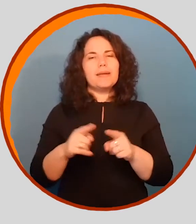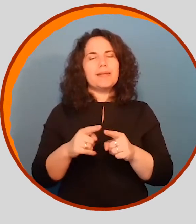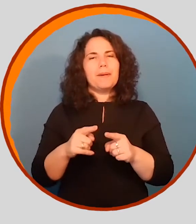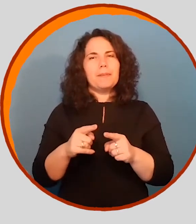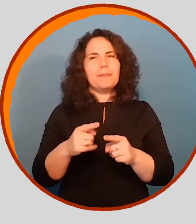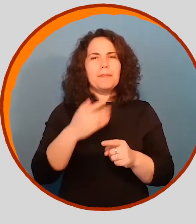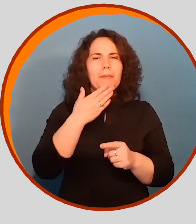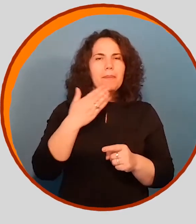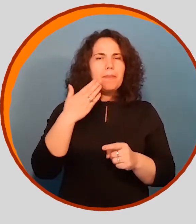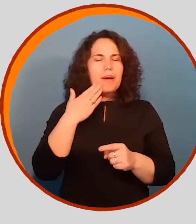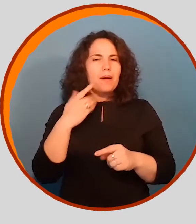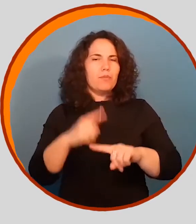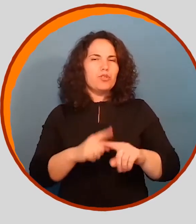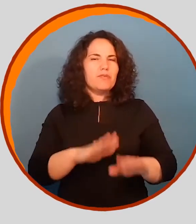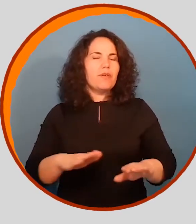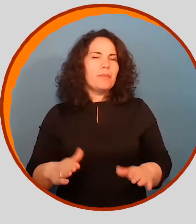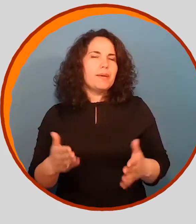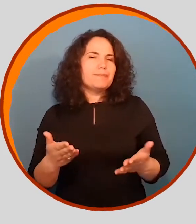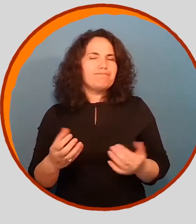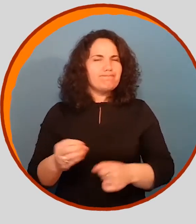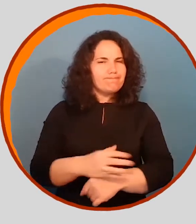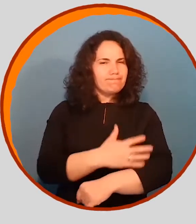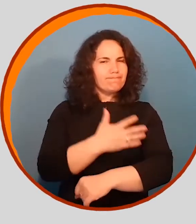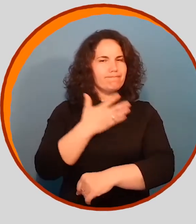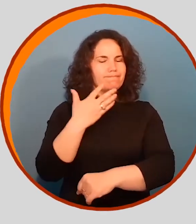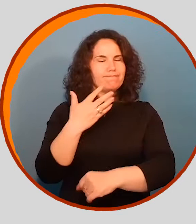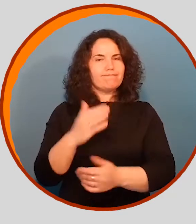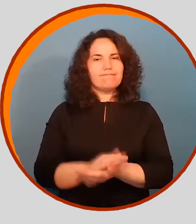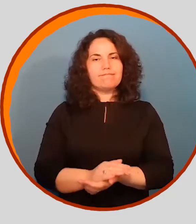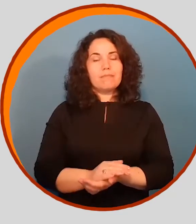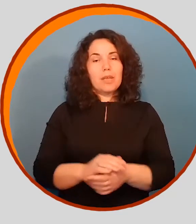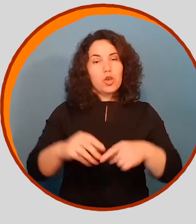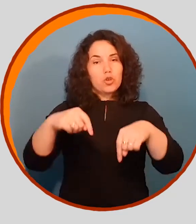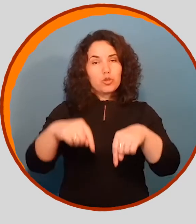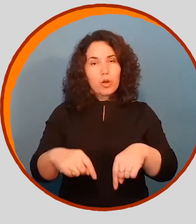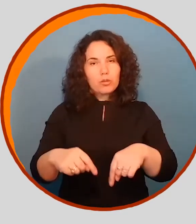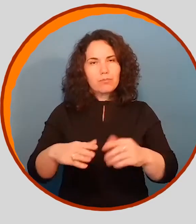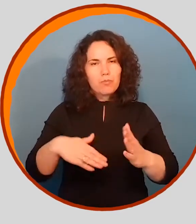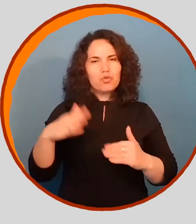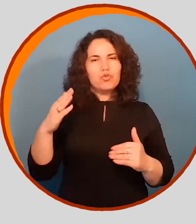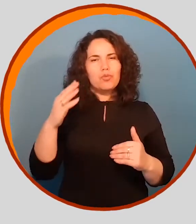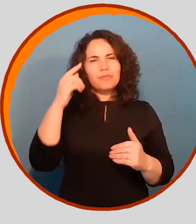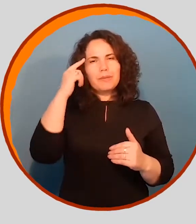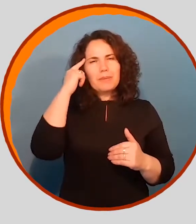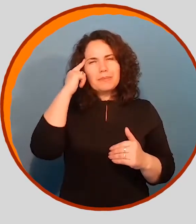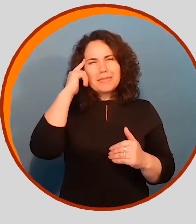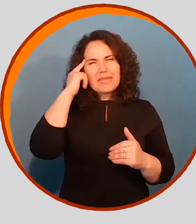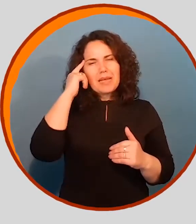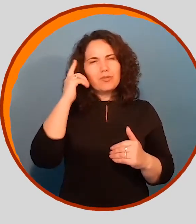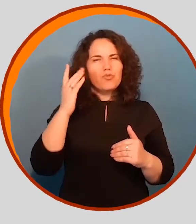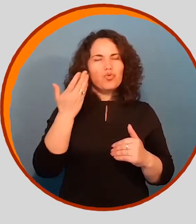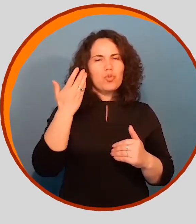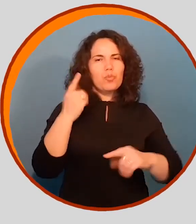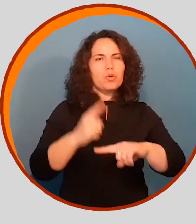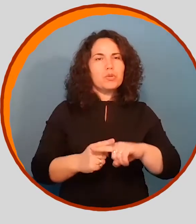prindërve? Në këtë kohë, gjëja që ka tronditur më shumë është ankthi dhe